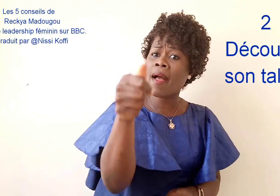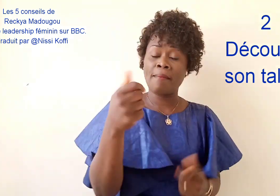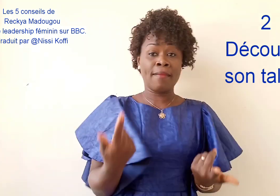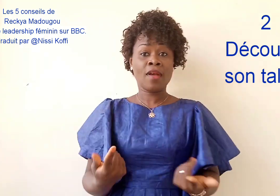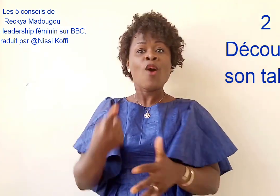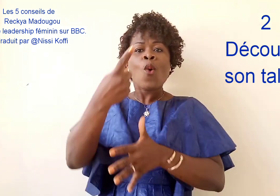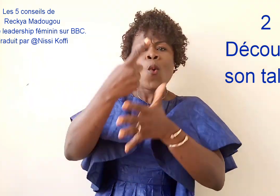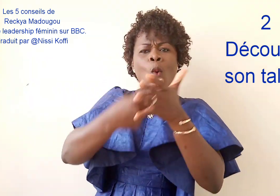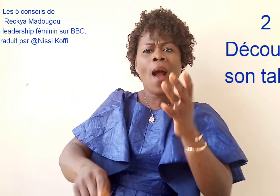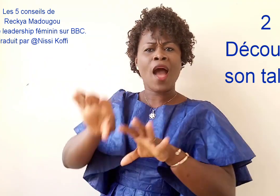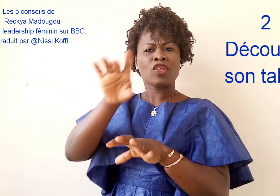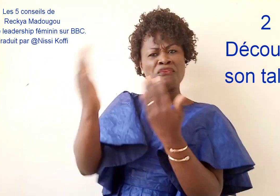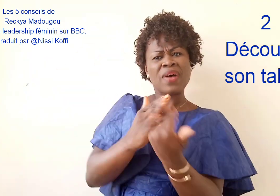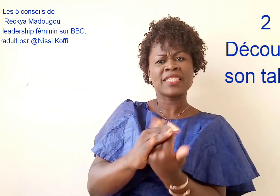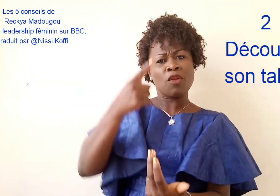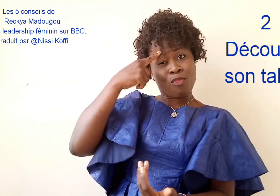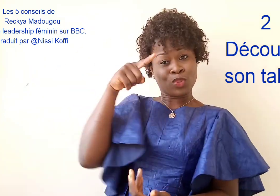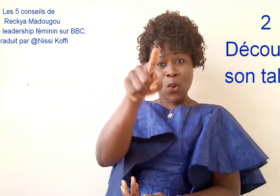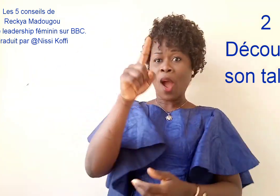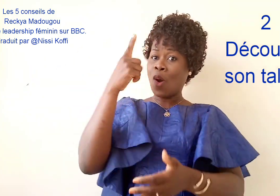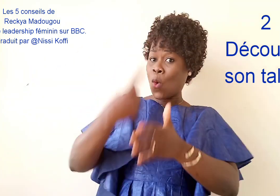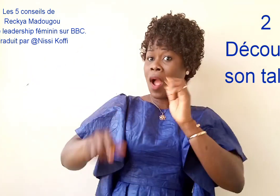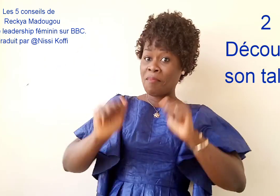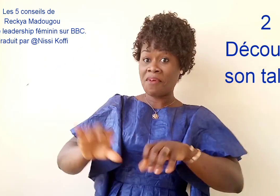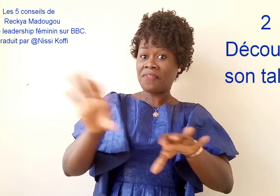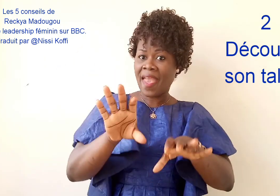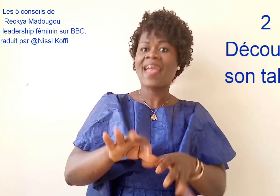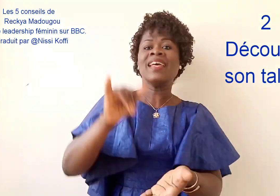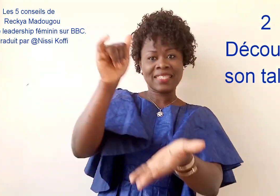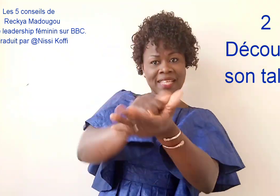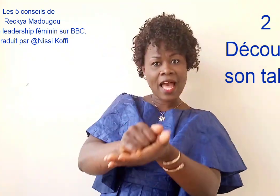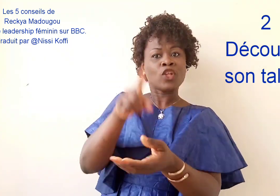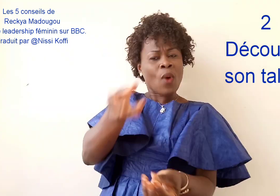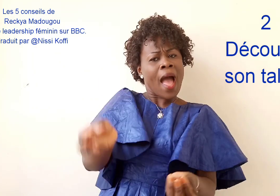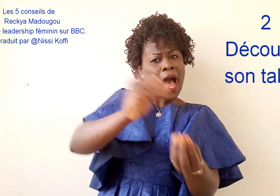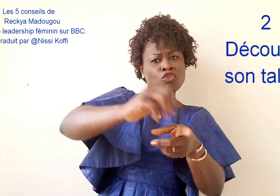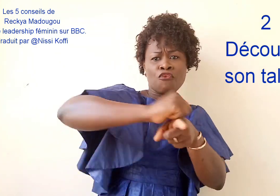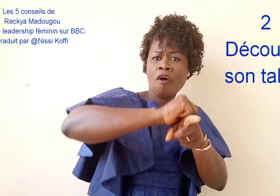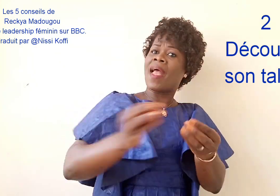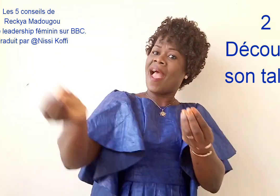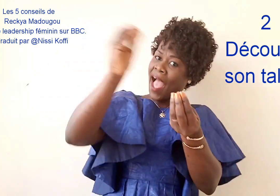où est-ce qu'on est fort. Donc, chercher les compétences pour pouvoir valoriser ce talent.